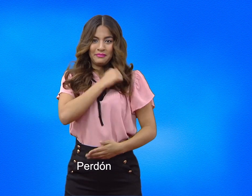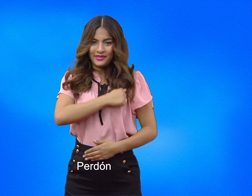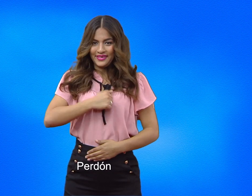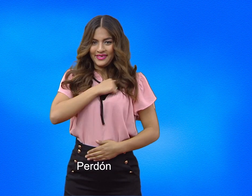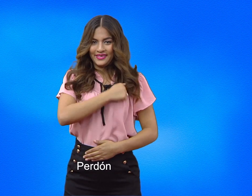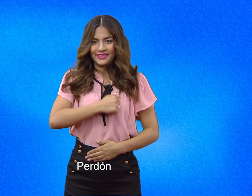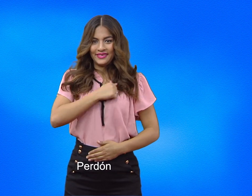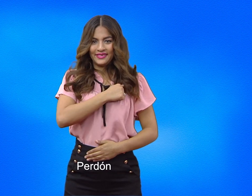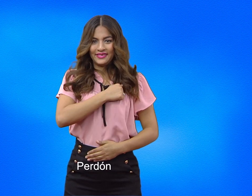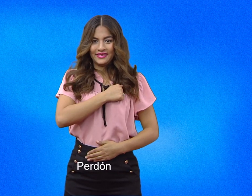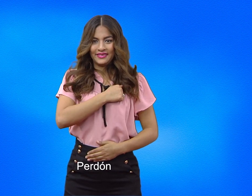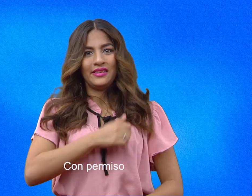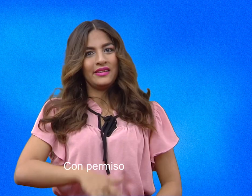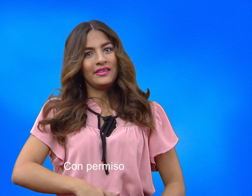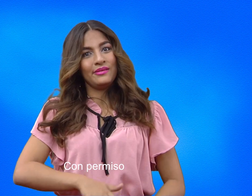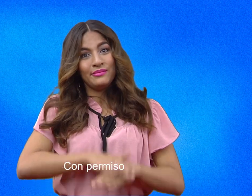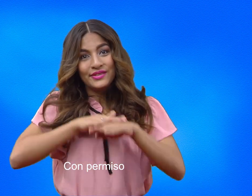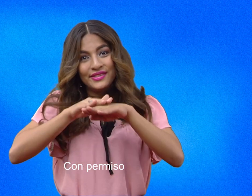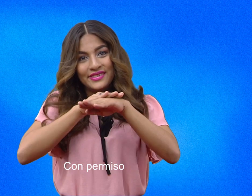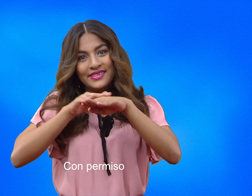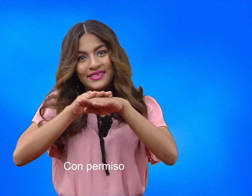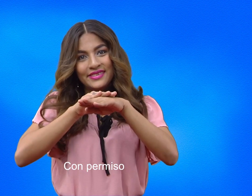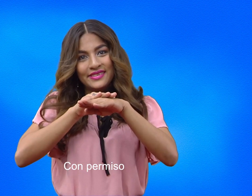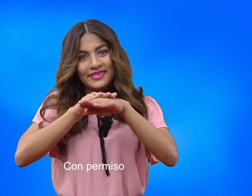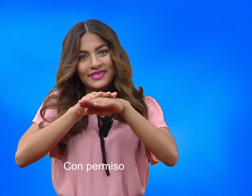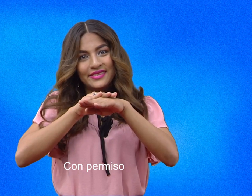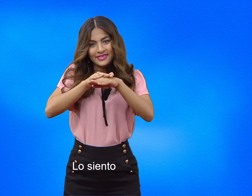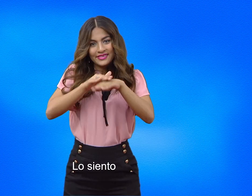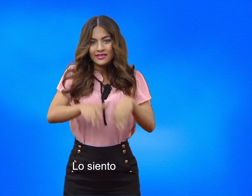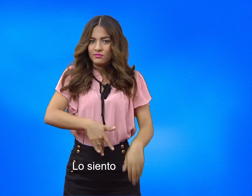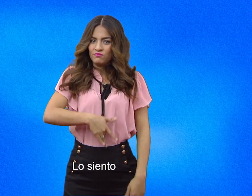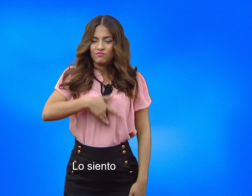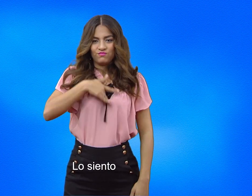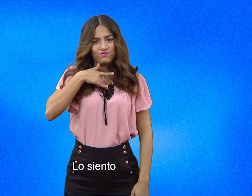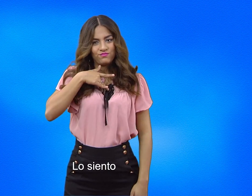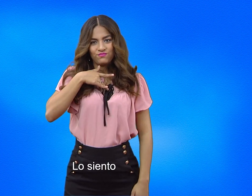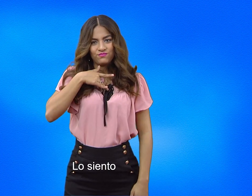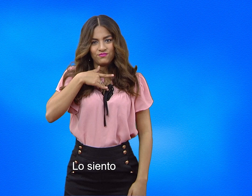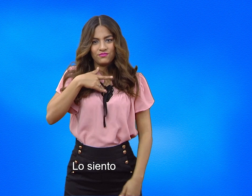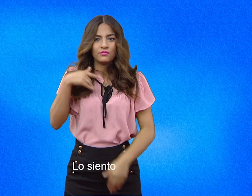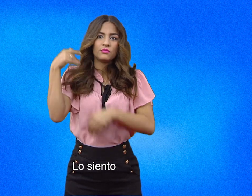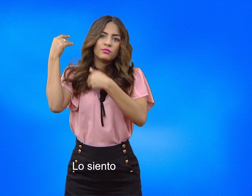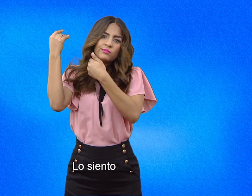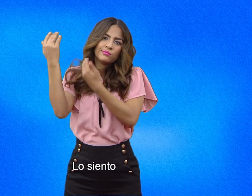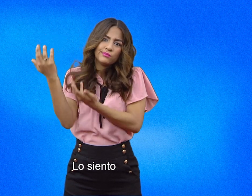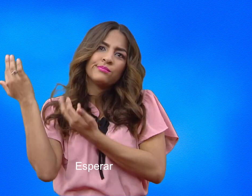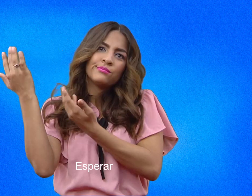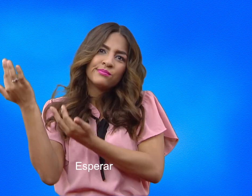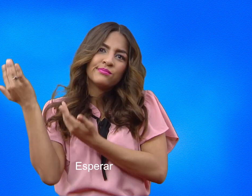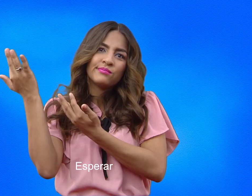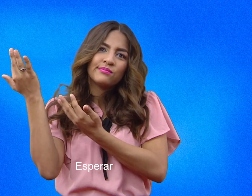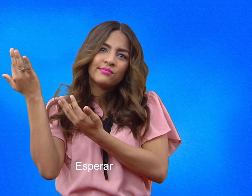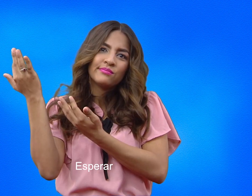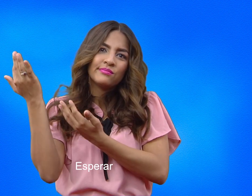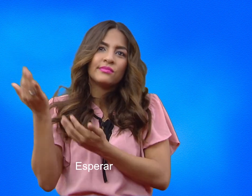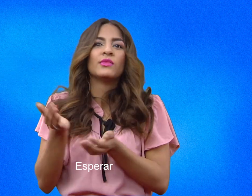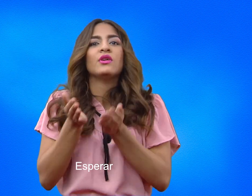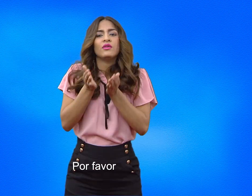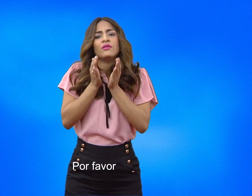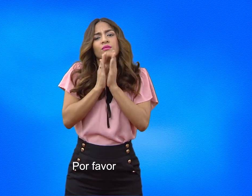Perdón. Con permiso. Lo siento. esperar,